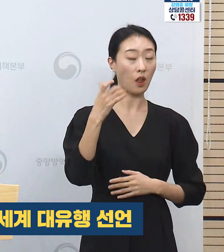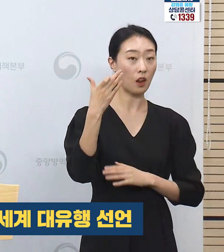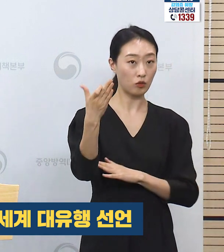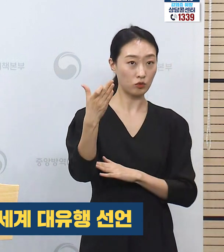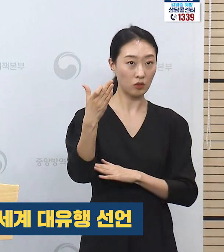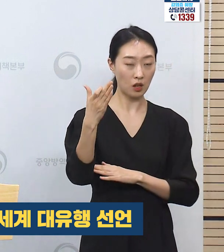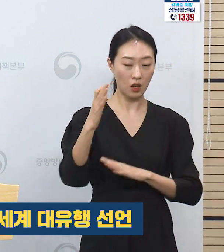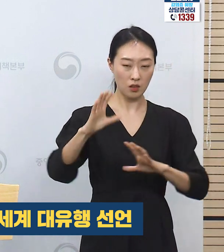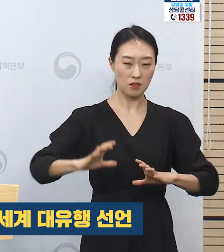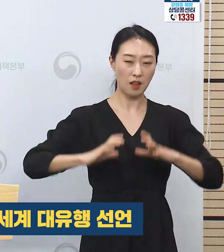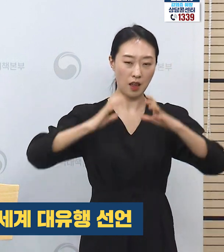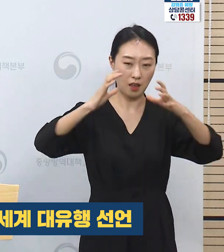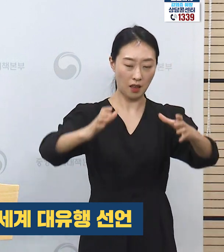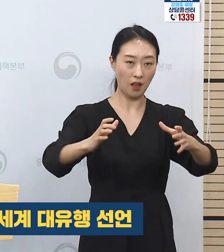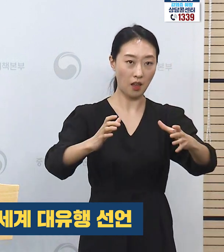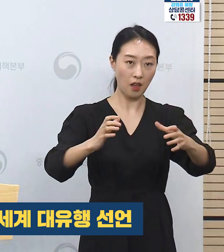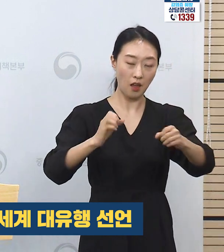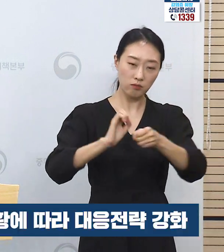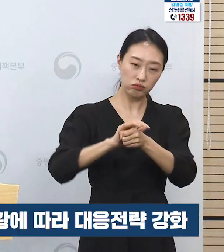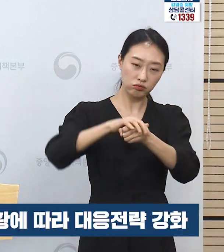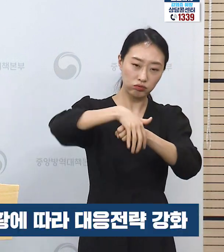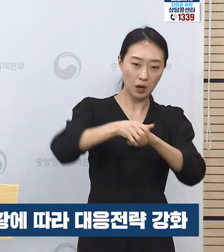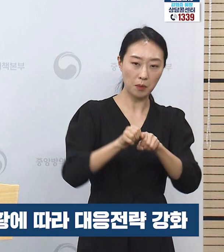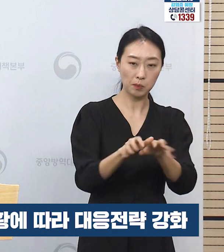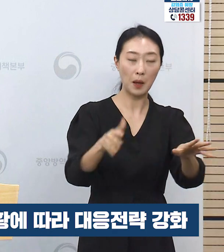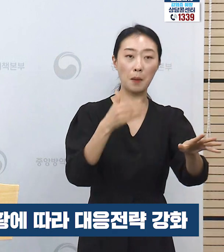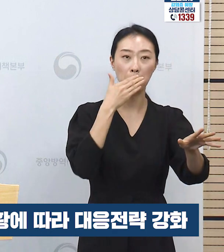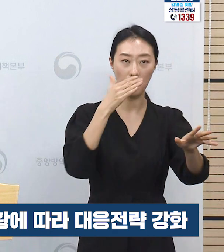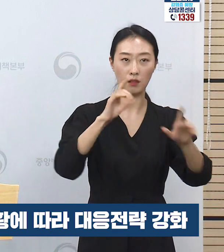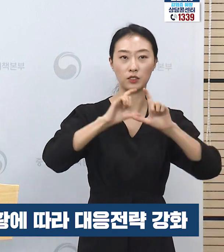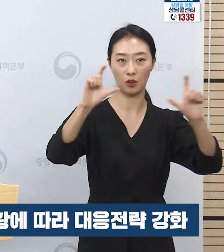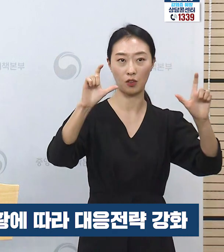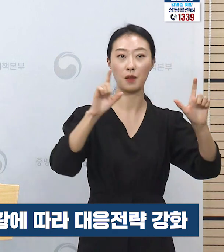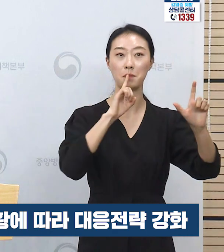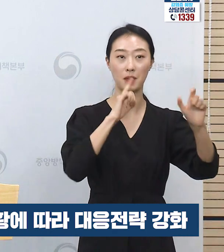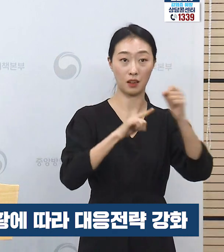전 세계 대유행 선언을 한 것입니다.